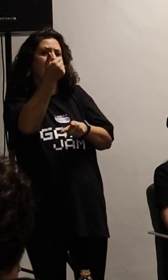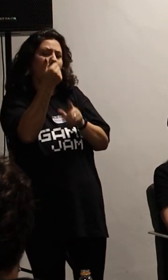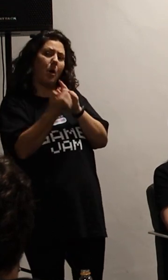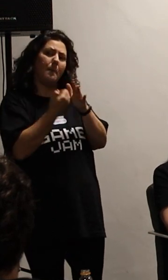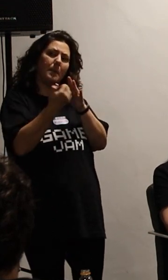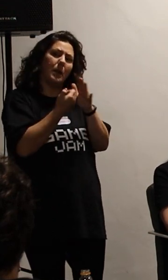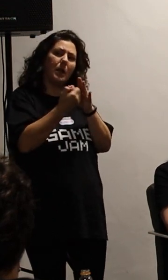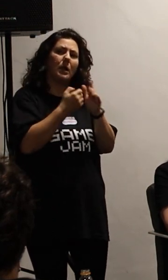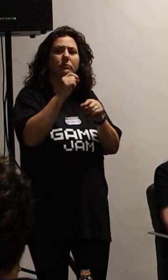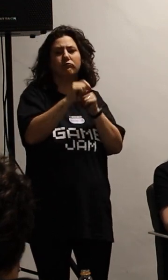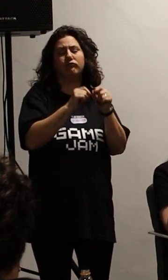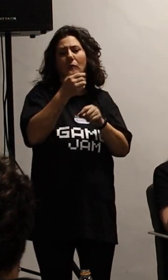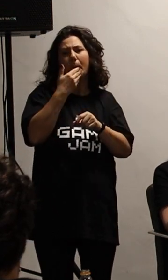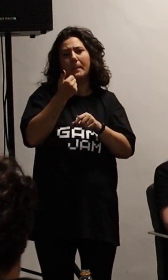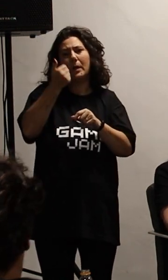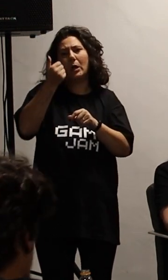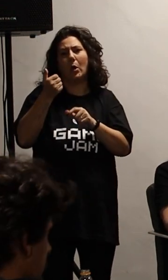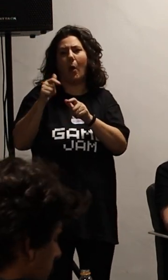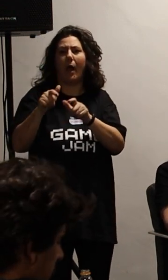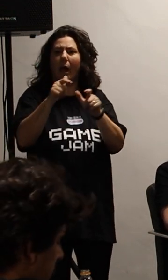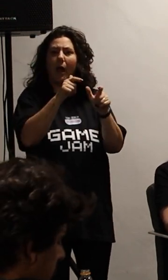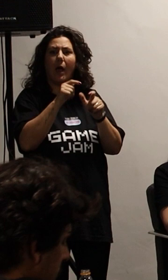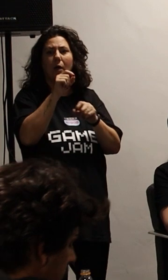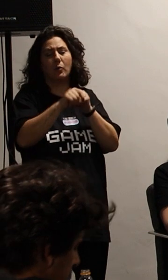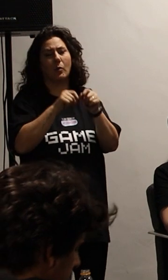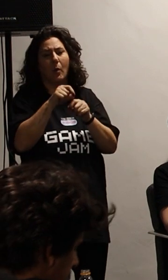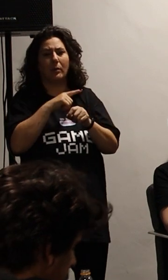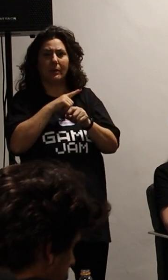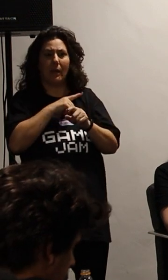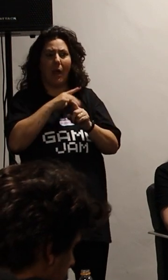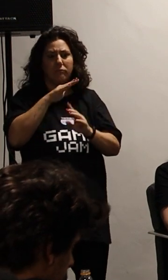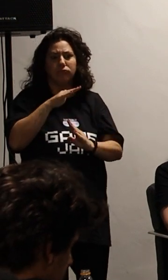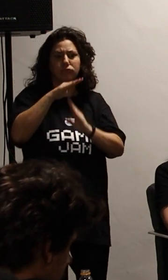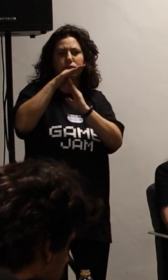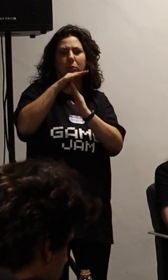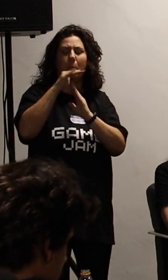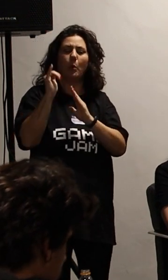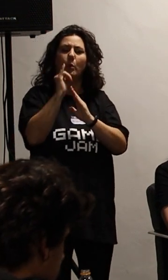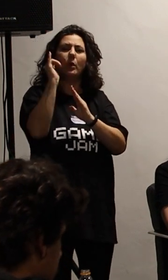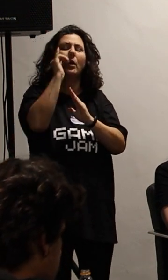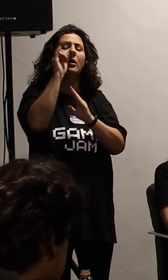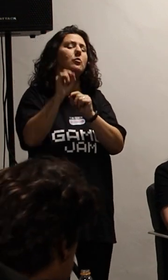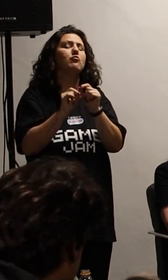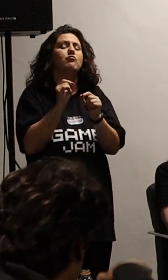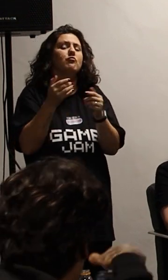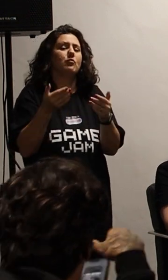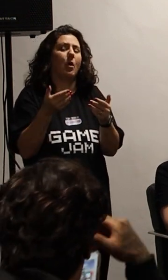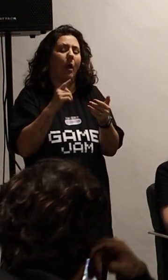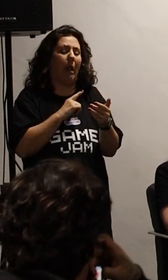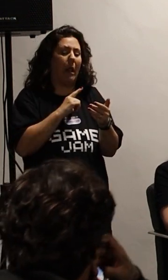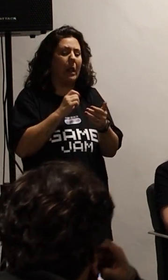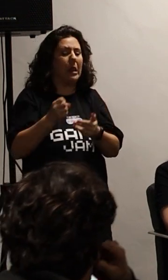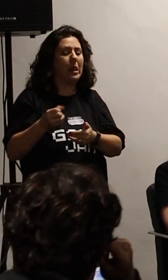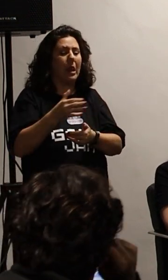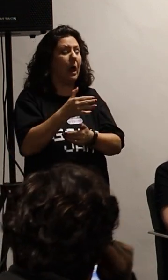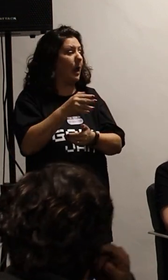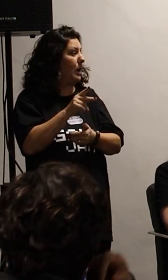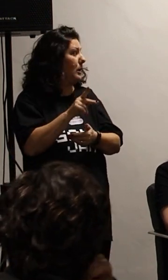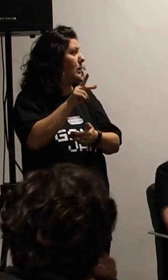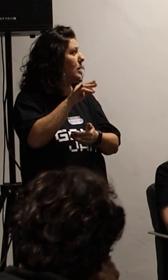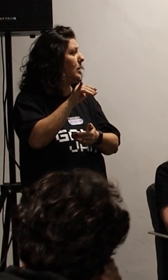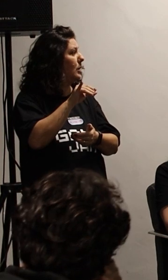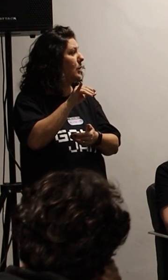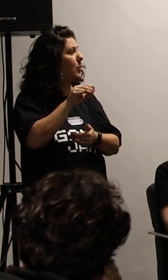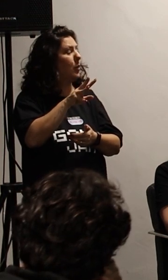enfim, quais as melhores áreas, qual área que está no topo. Então, por exemplo, a gente estava recentemente com QA, que é